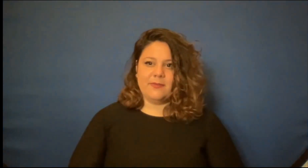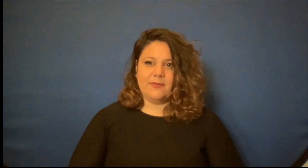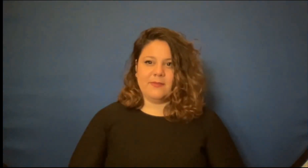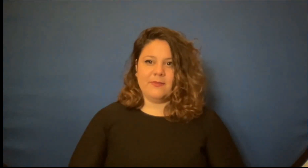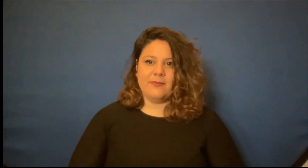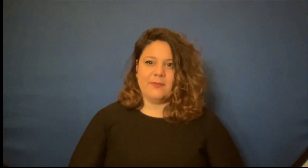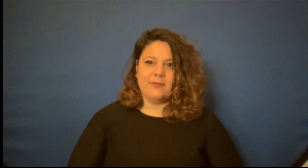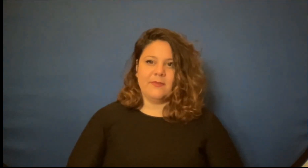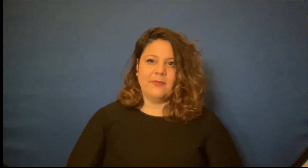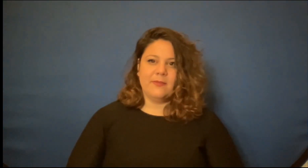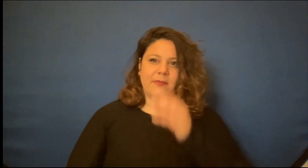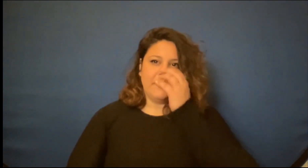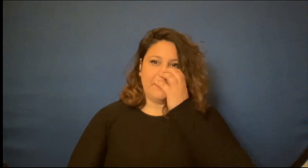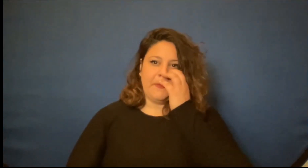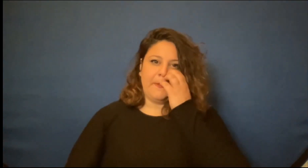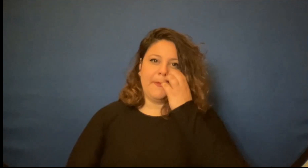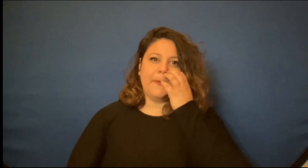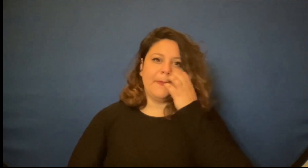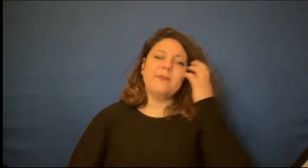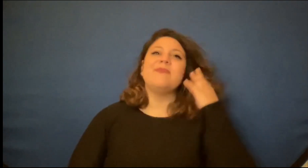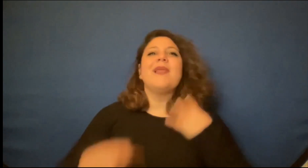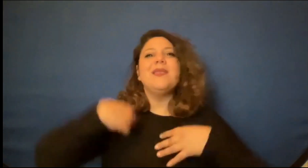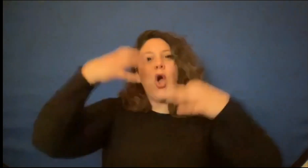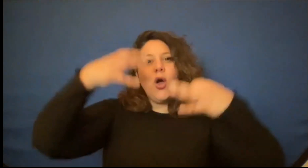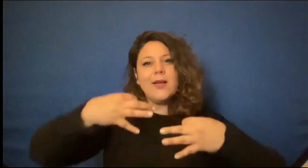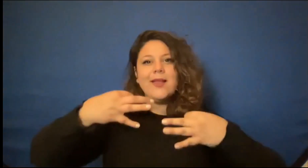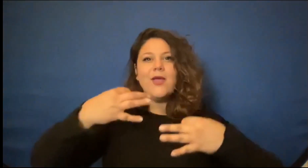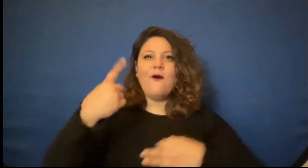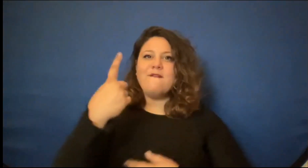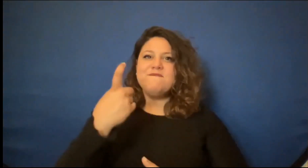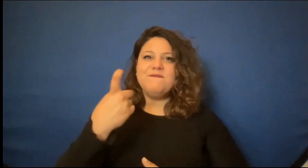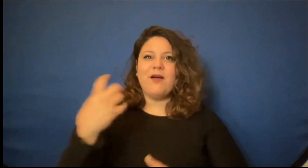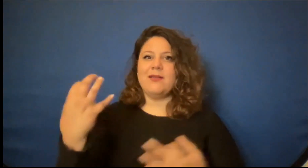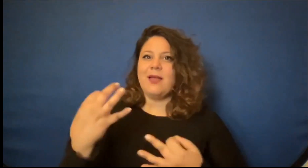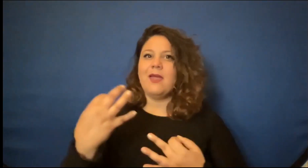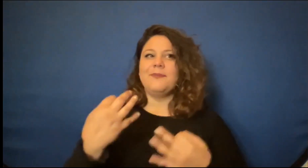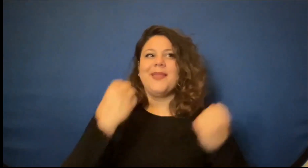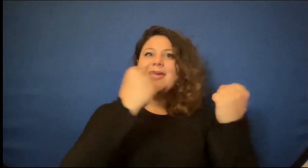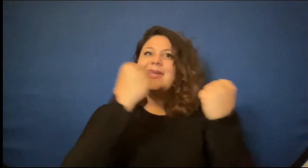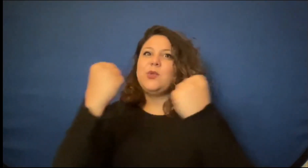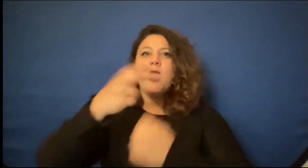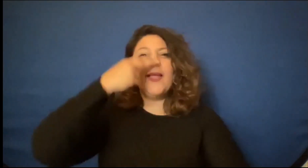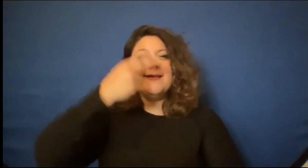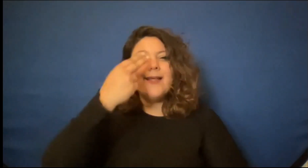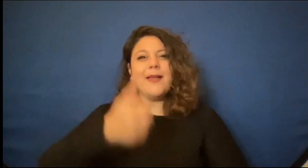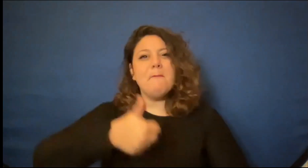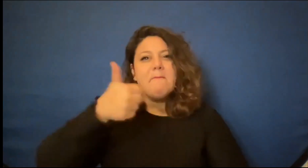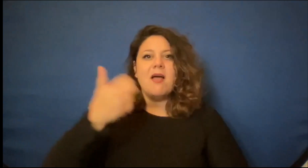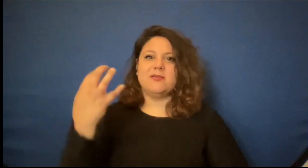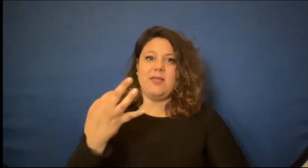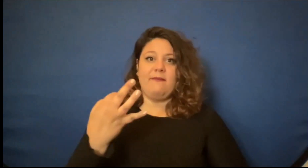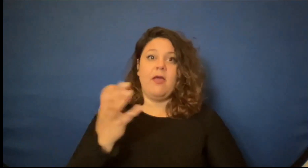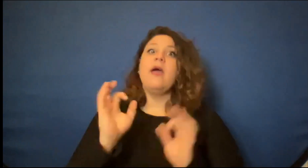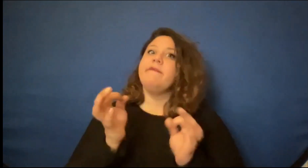ello, pero creo que falta las instituciones, falta interés, porque es cierto que se necesita